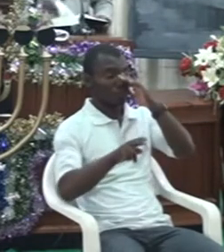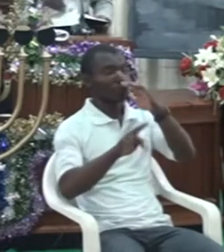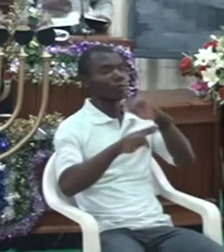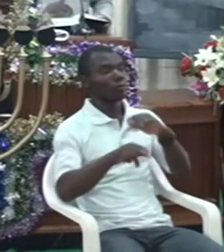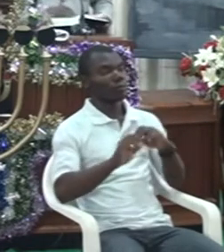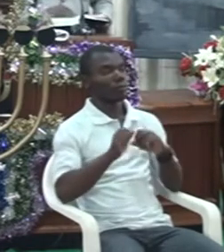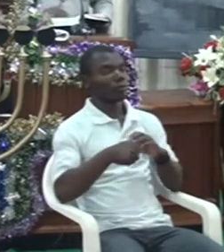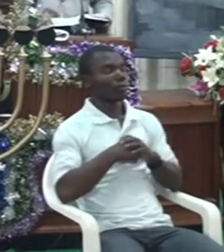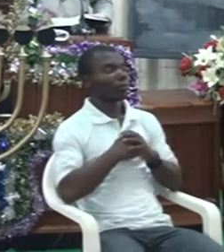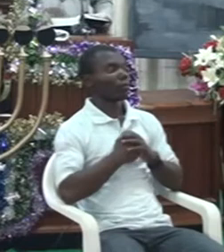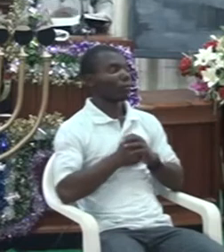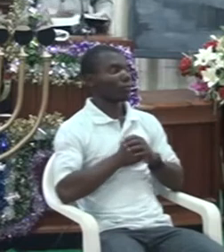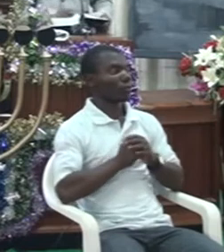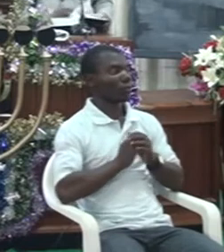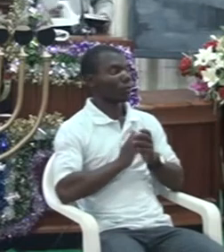22.